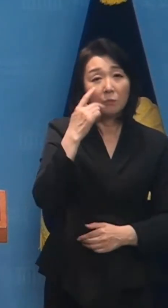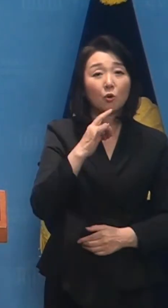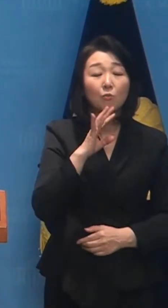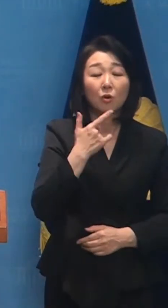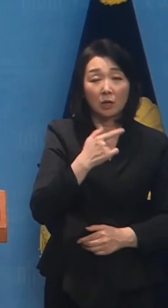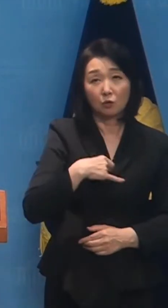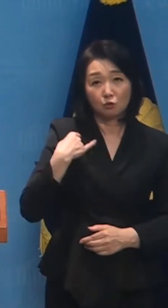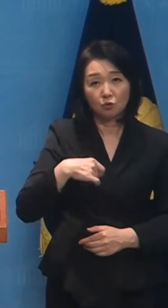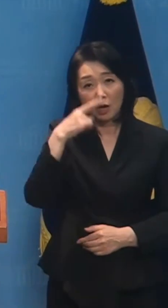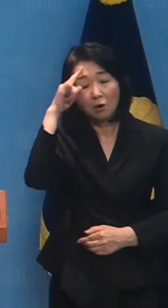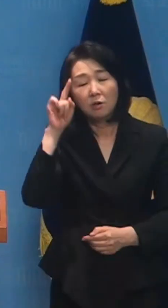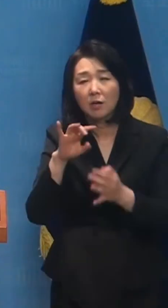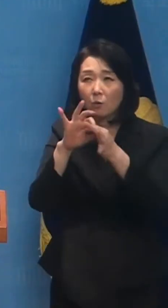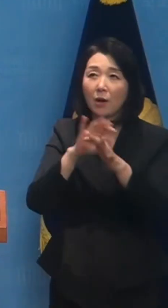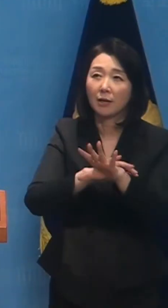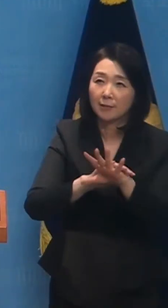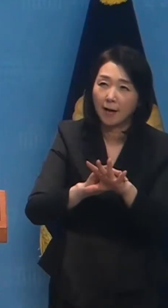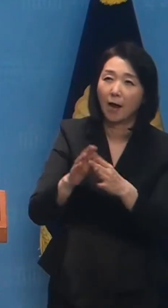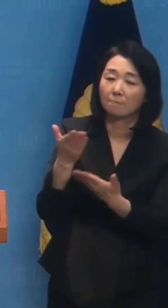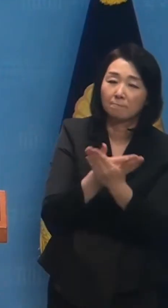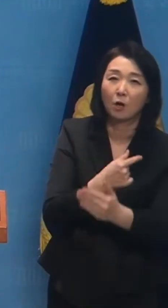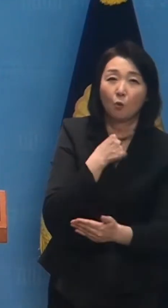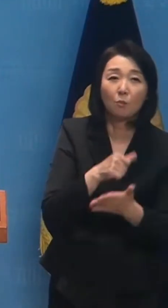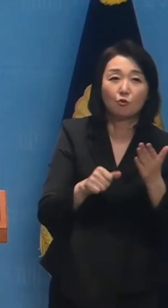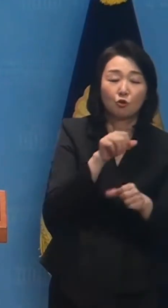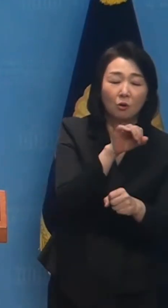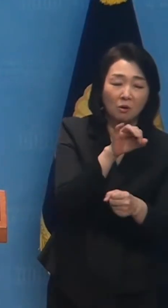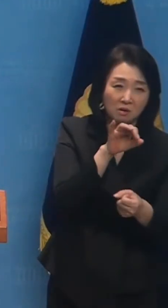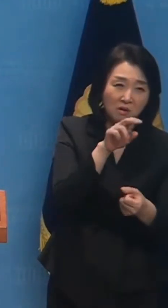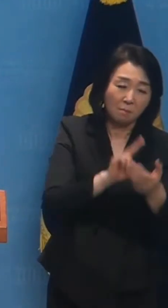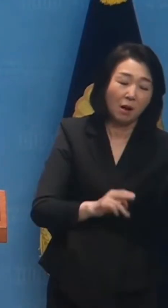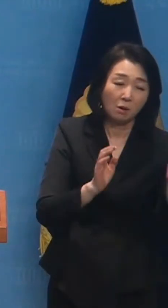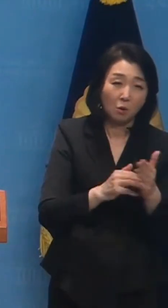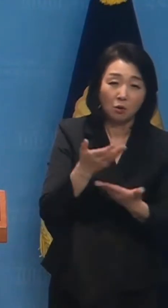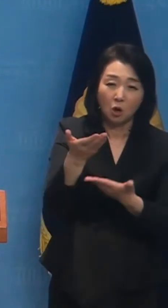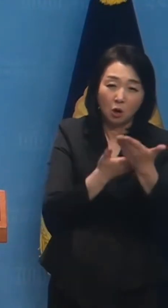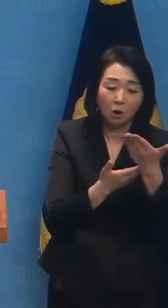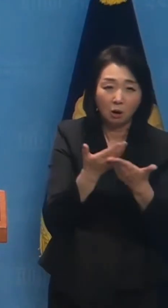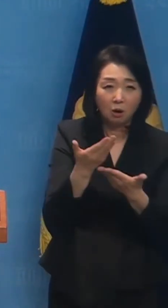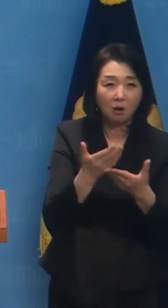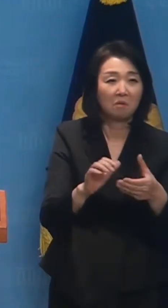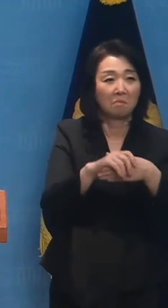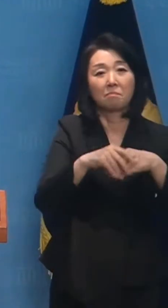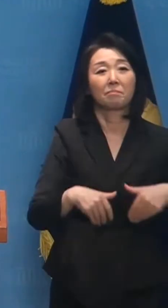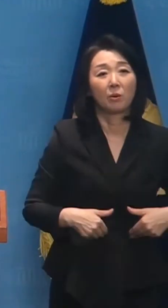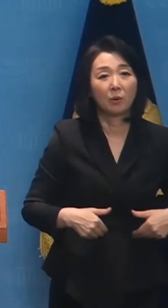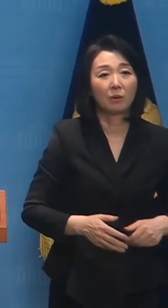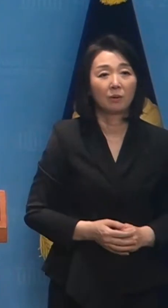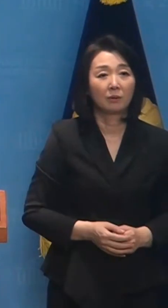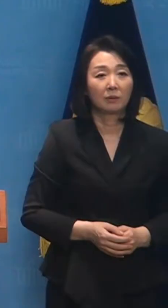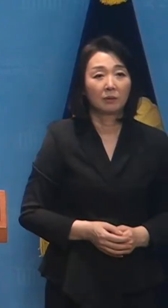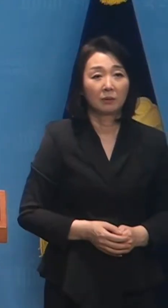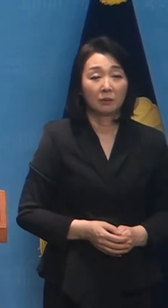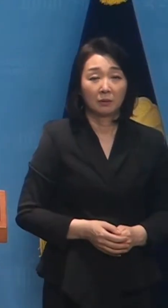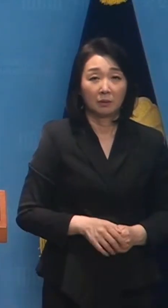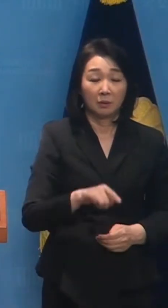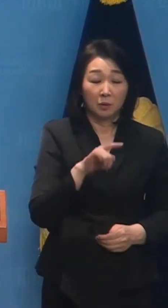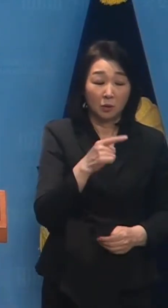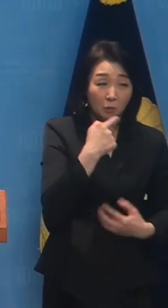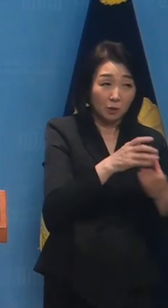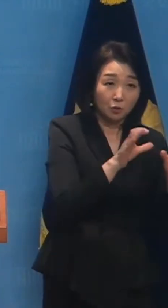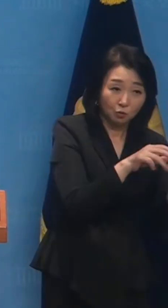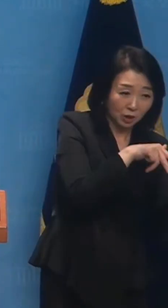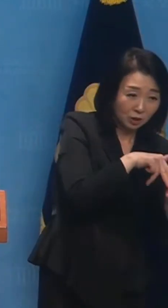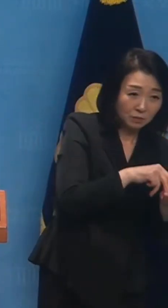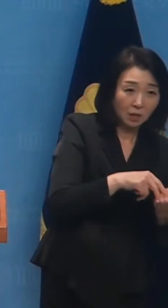러시아 관계도 잘 유지하고 물건도 팔고 협력도 해야 한다고 밝힌 바 있습니다. 이에 맞춰